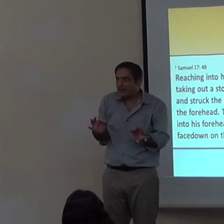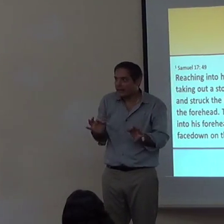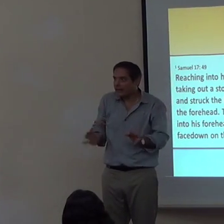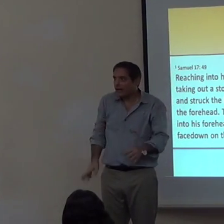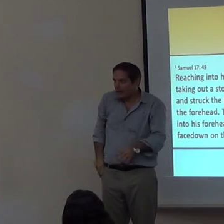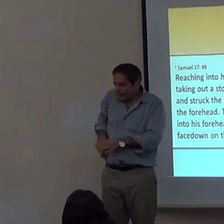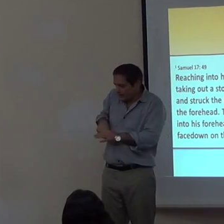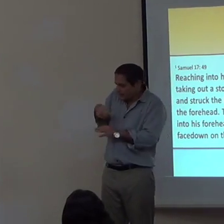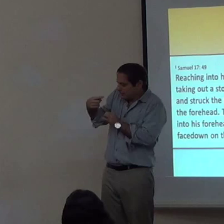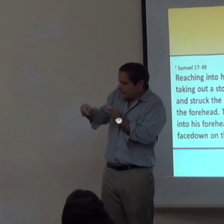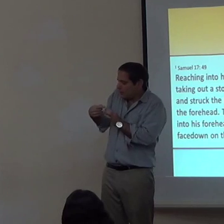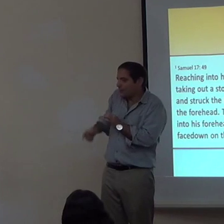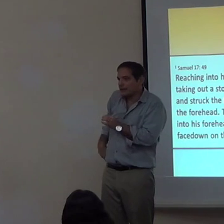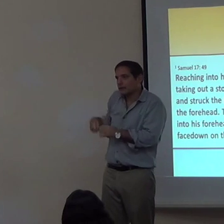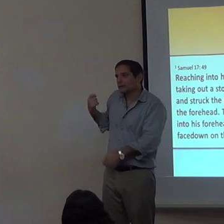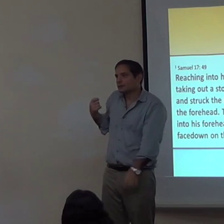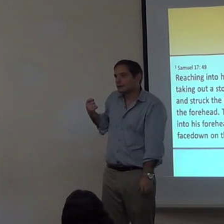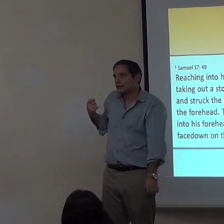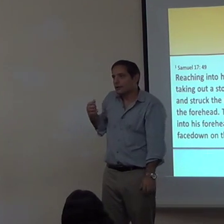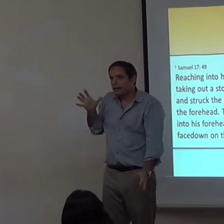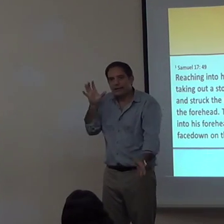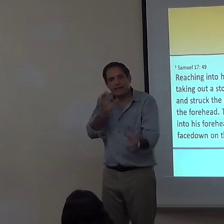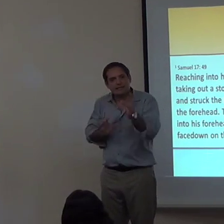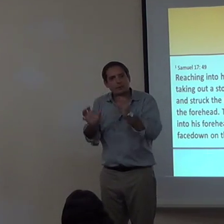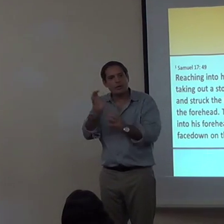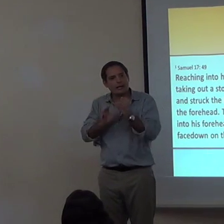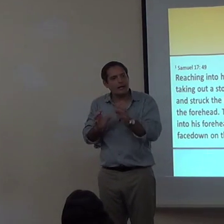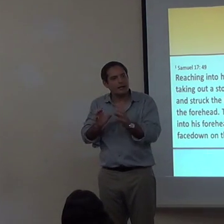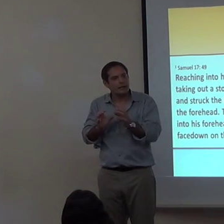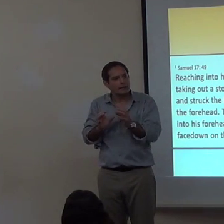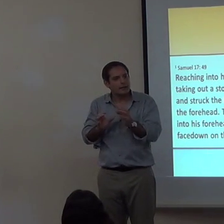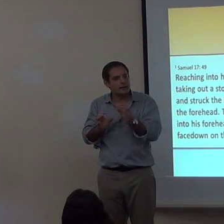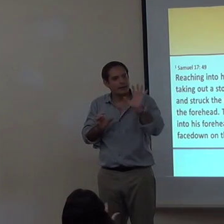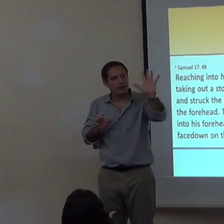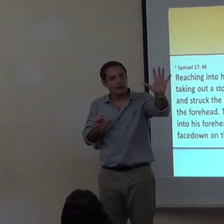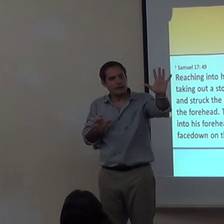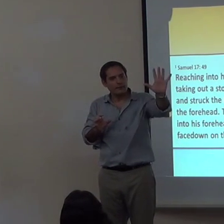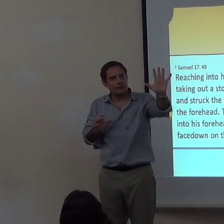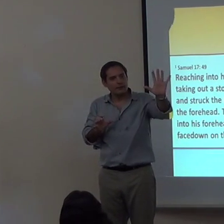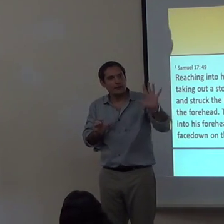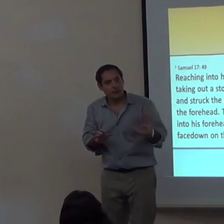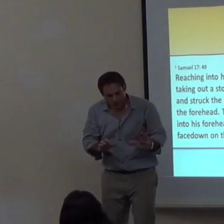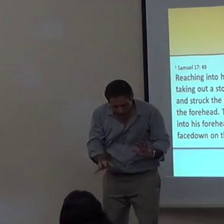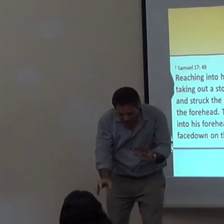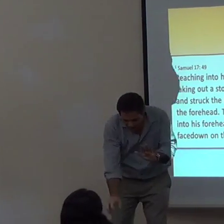él decide que agarra eso, la gomita. ¿Y qué hace? ¿Por qué?